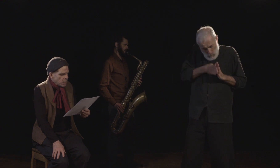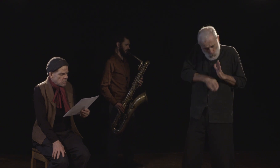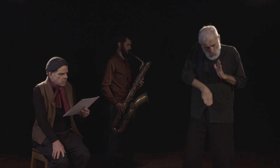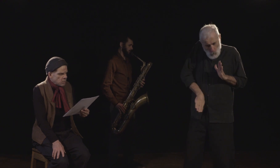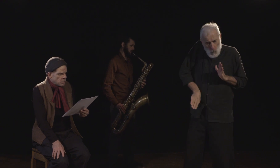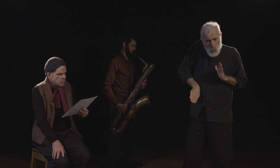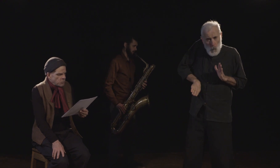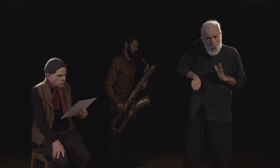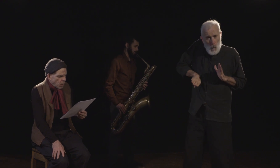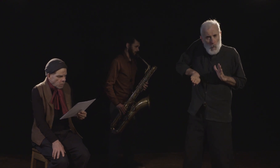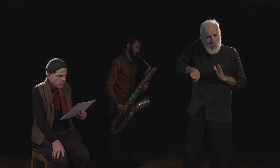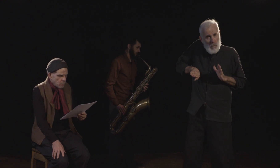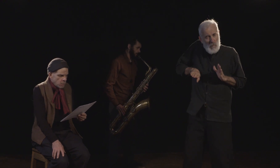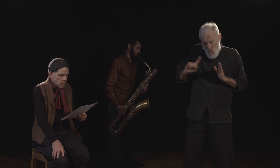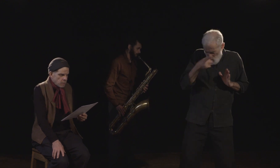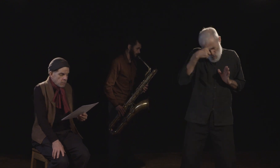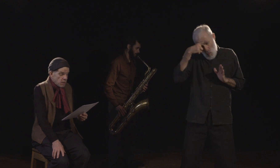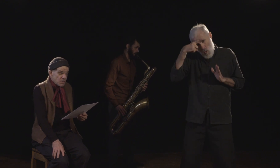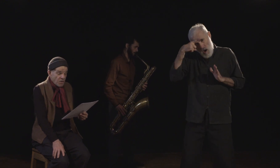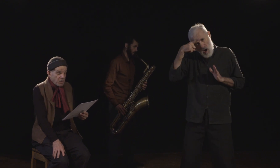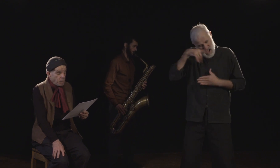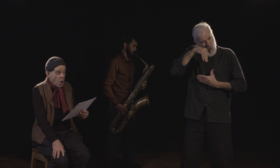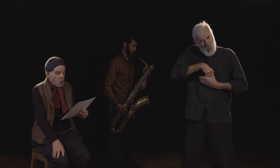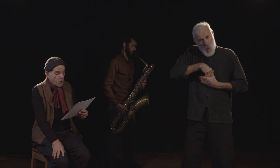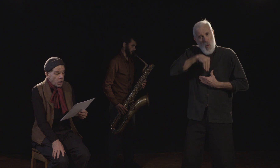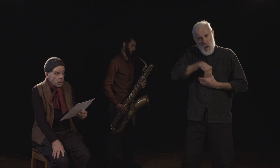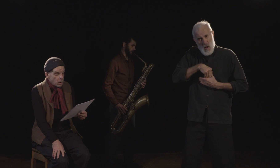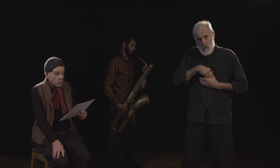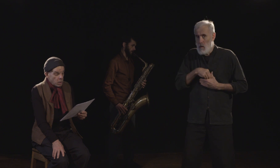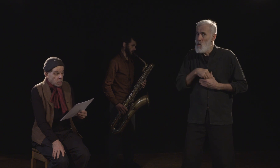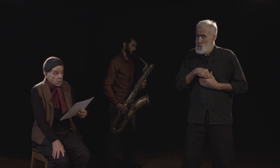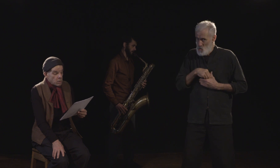noir dedans. Ça fait peur